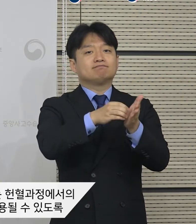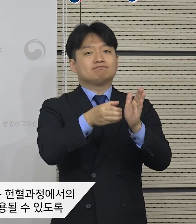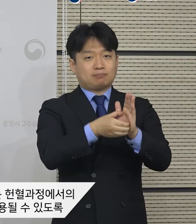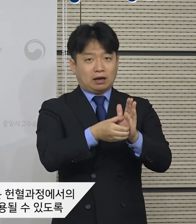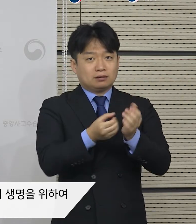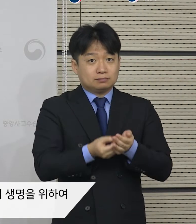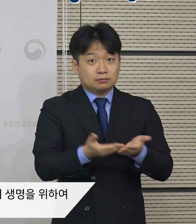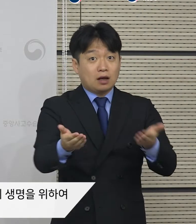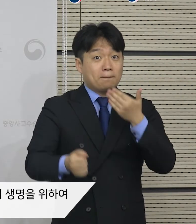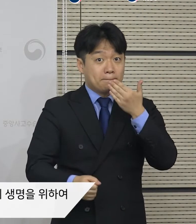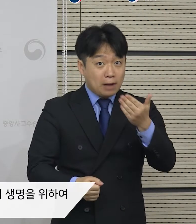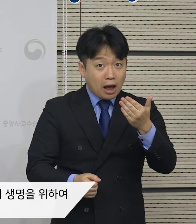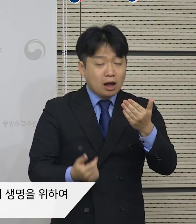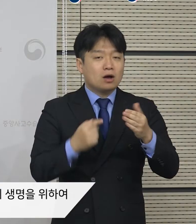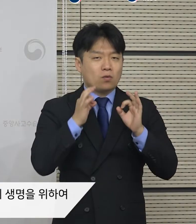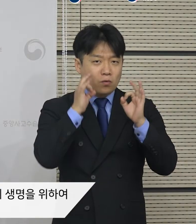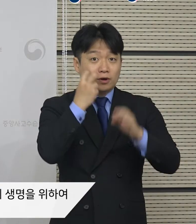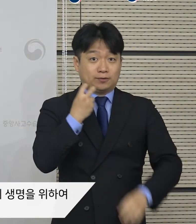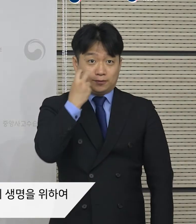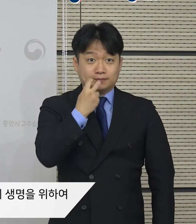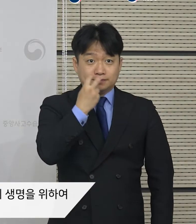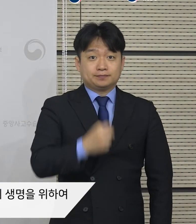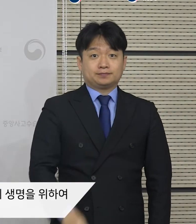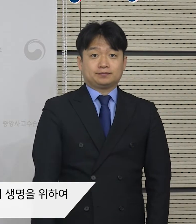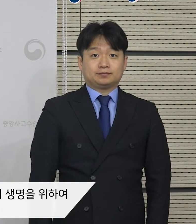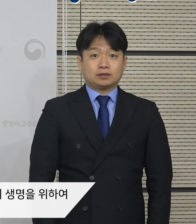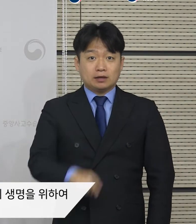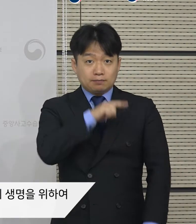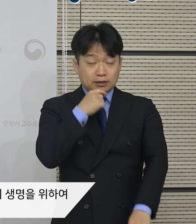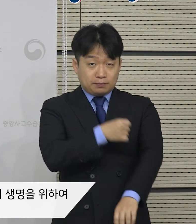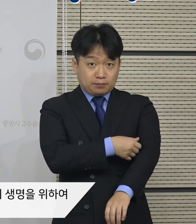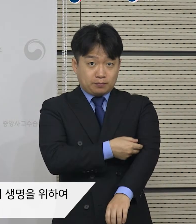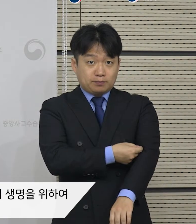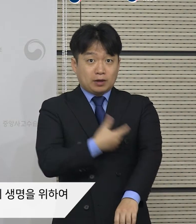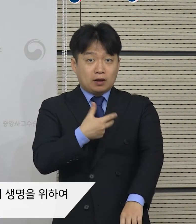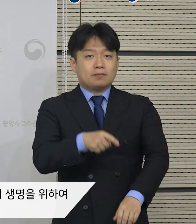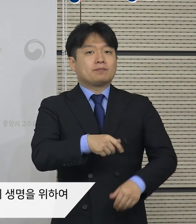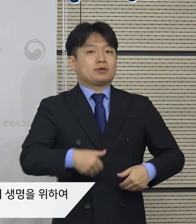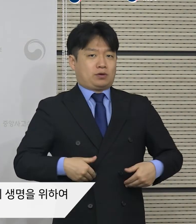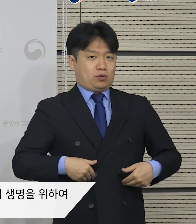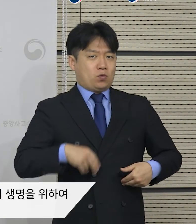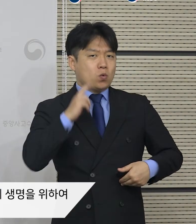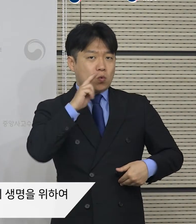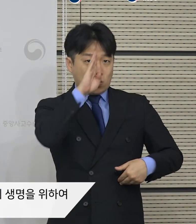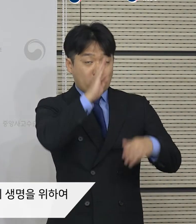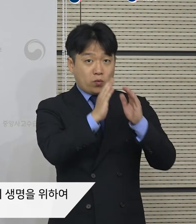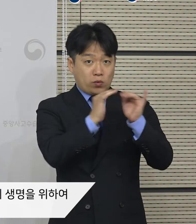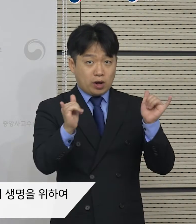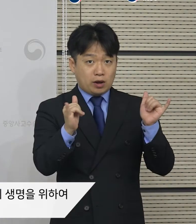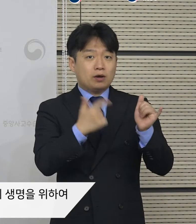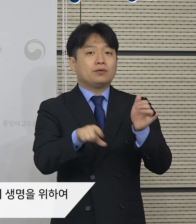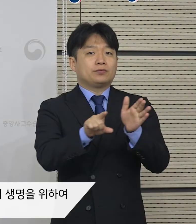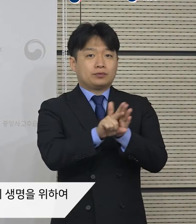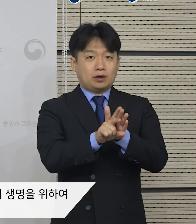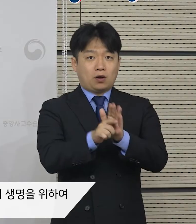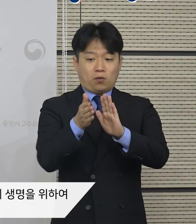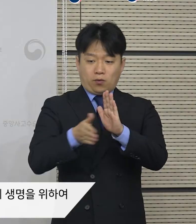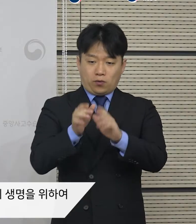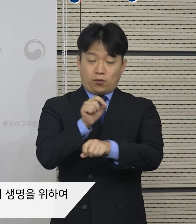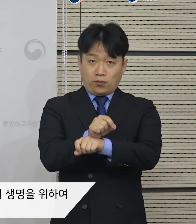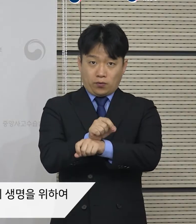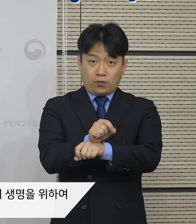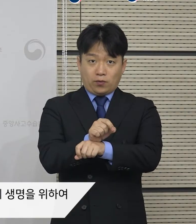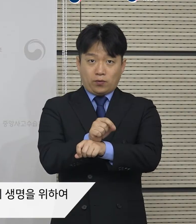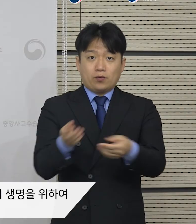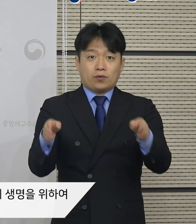사용될 수 있도록 최선을 다해 관리하겠습니다. 혈액이 필요한 중증 환자의 생명을 위하여 공공기관과 단체